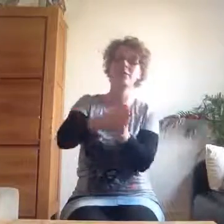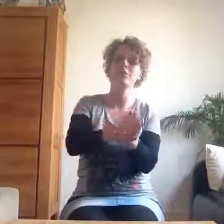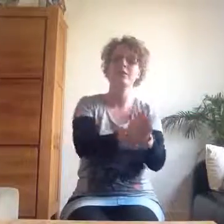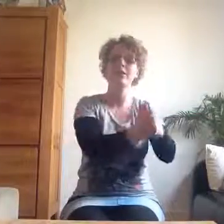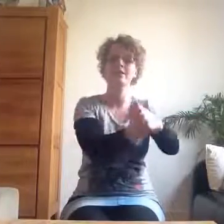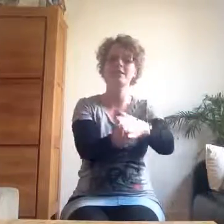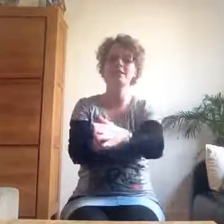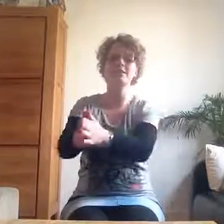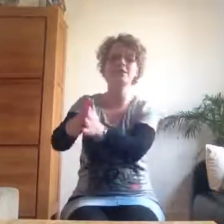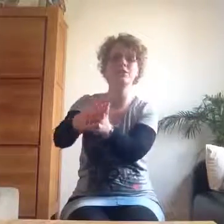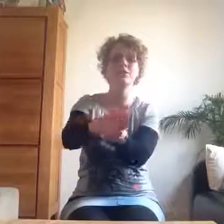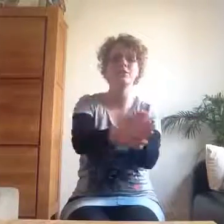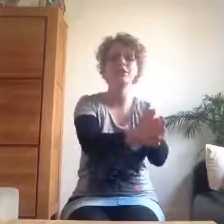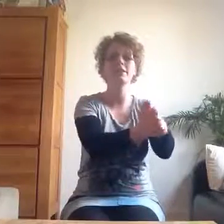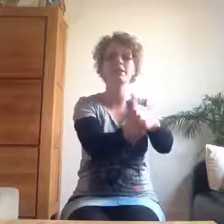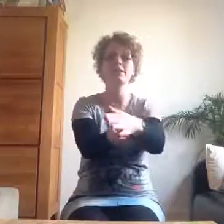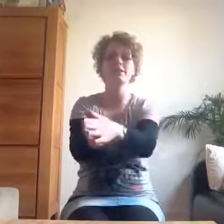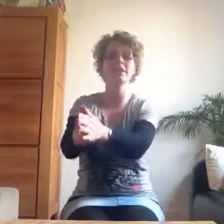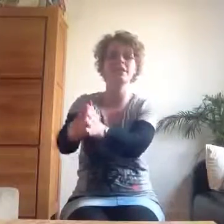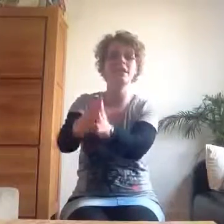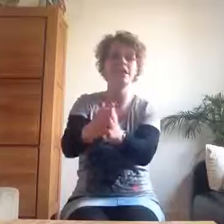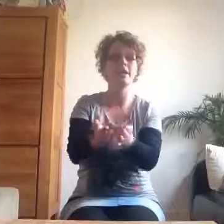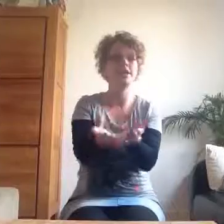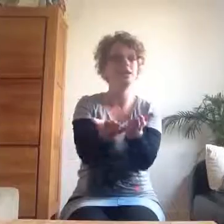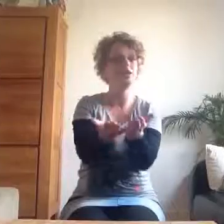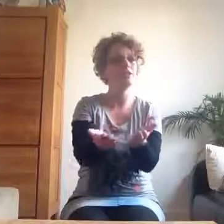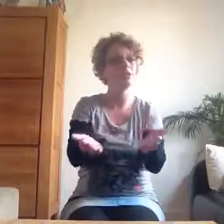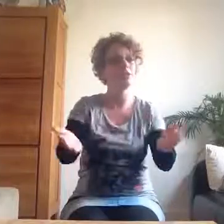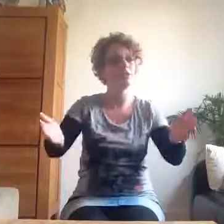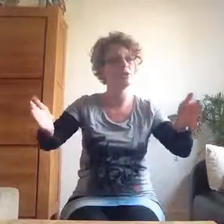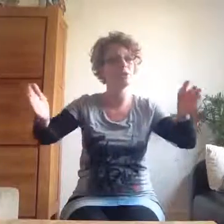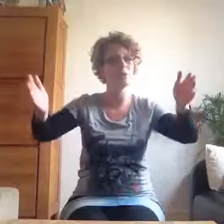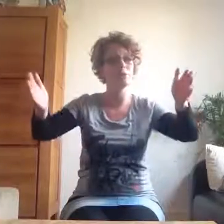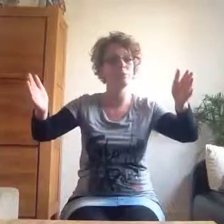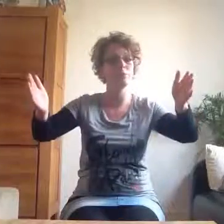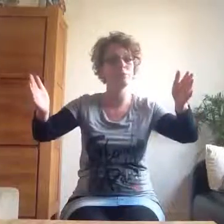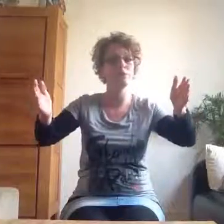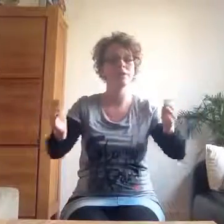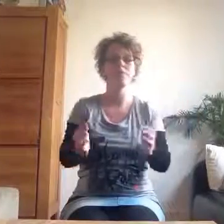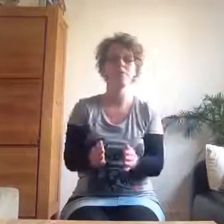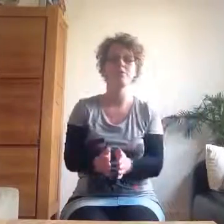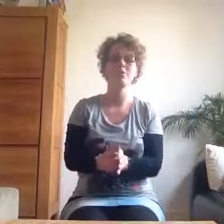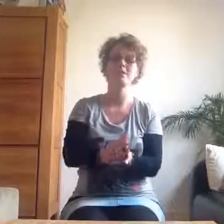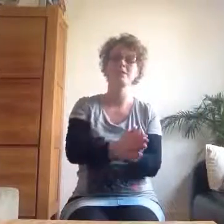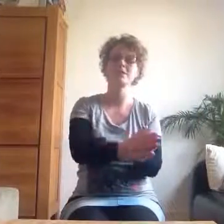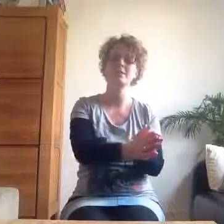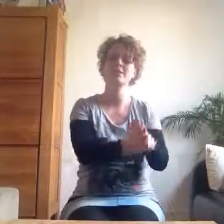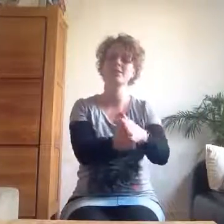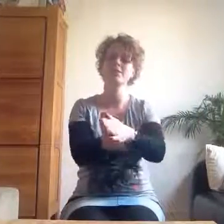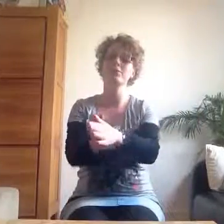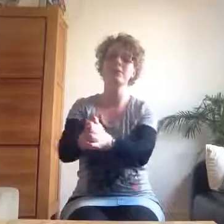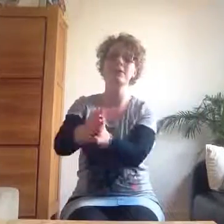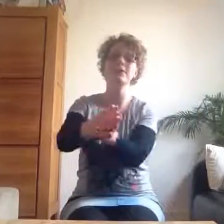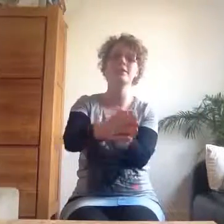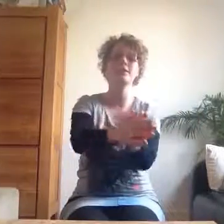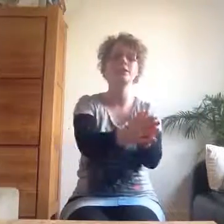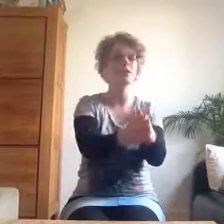Visje, visje in de kom. Visje, visje